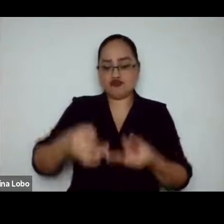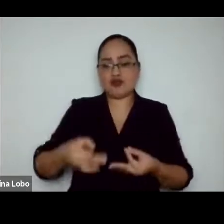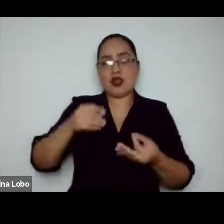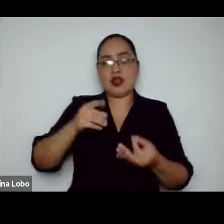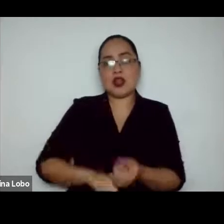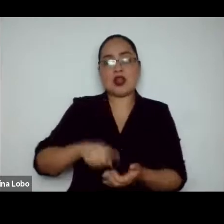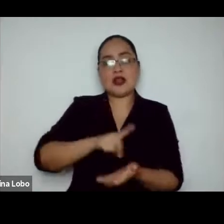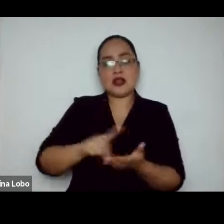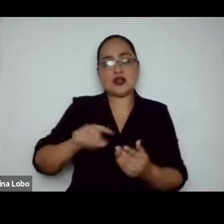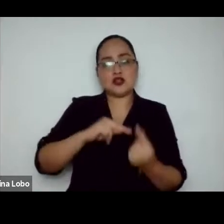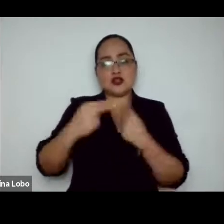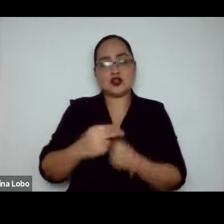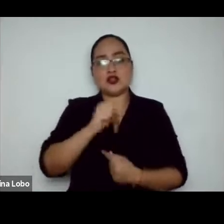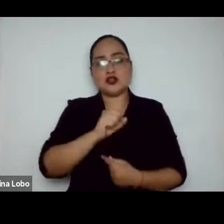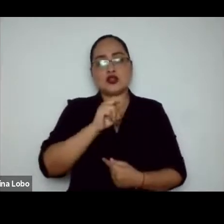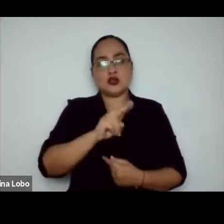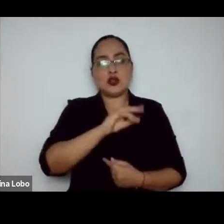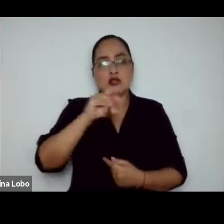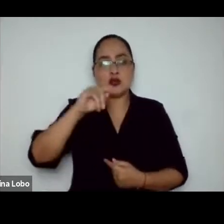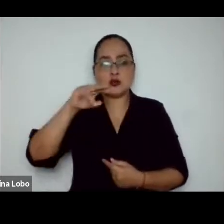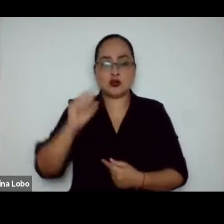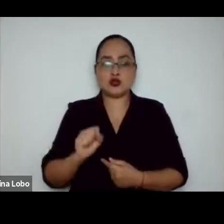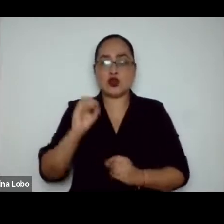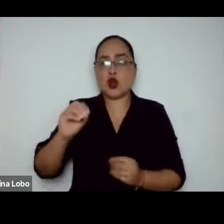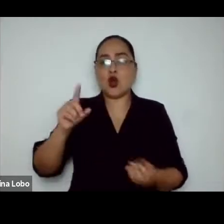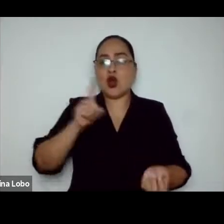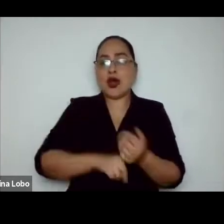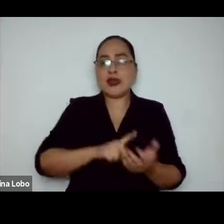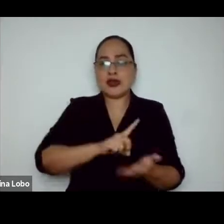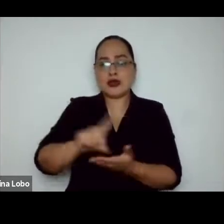derechos subjetivos y libertades a las personas, también